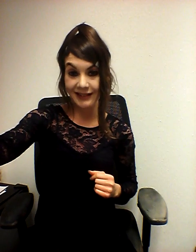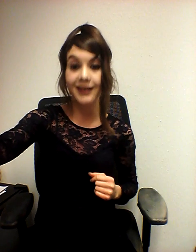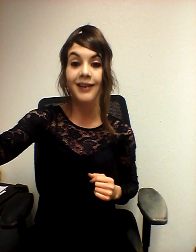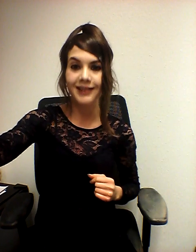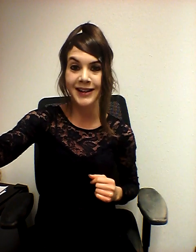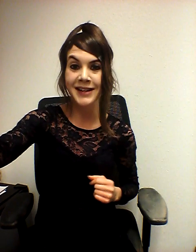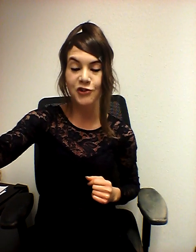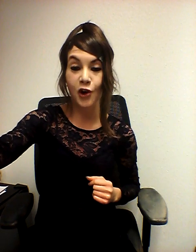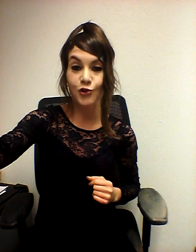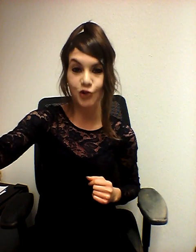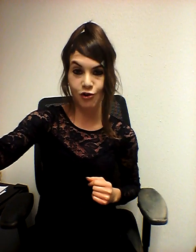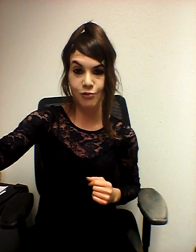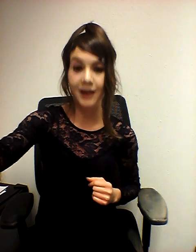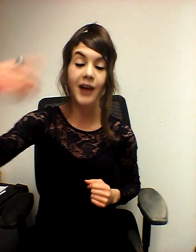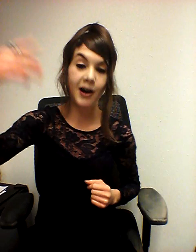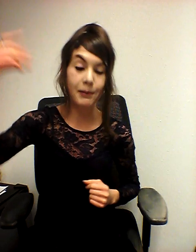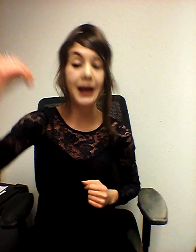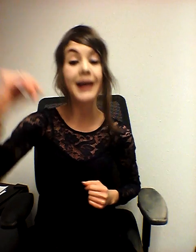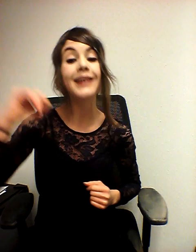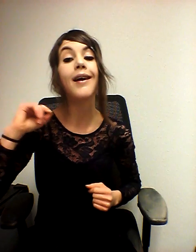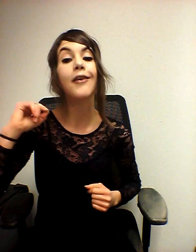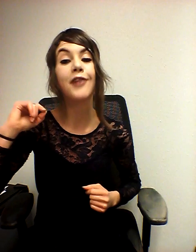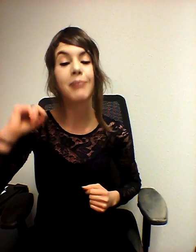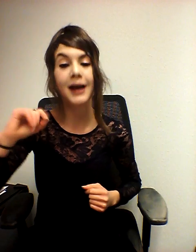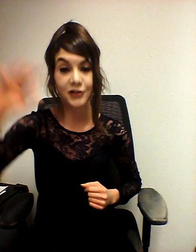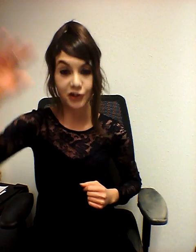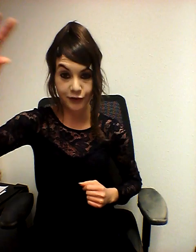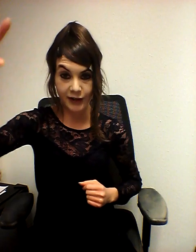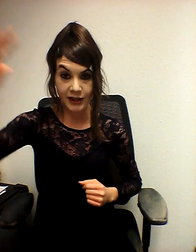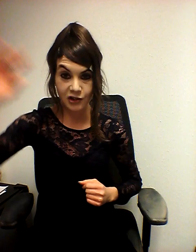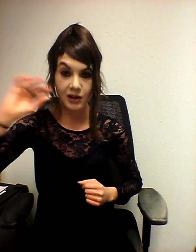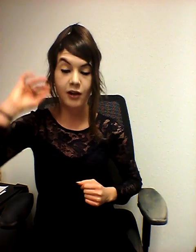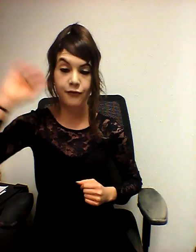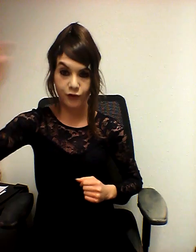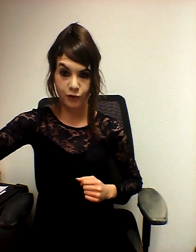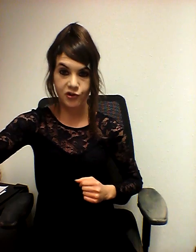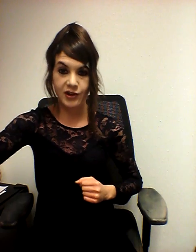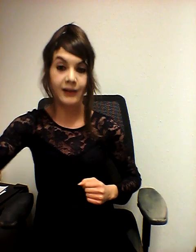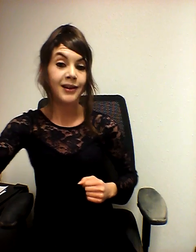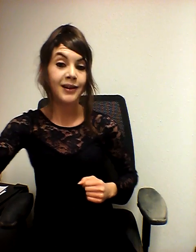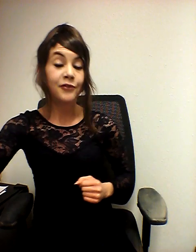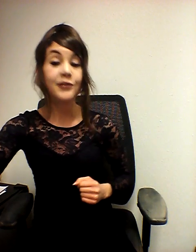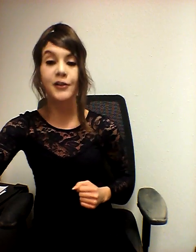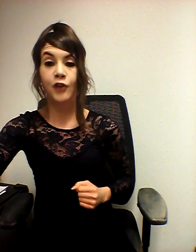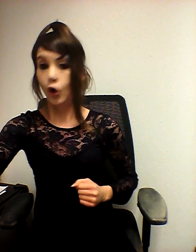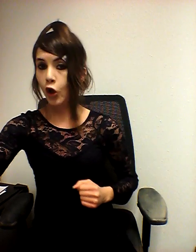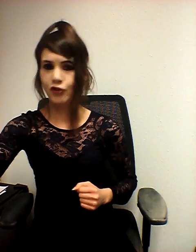de lysosomen afbak en afval bases van je cellen gfd zijn niet